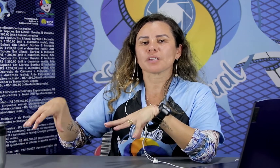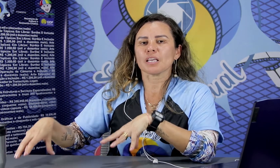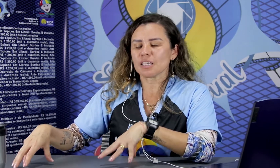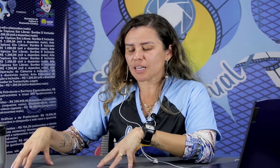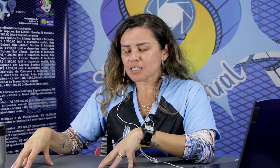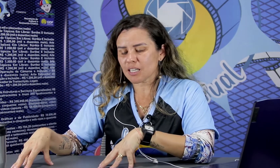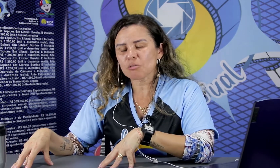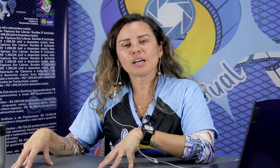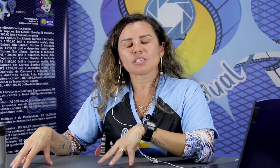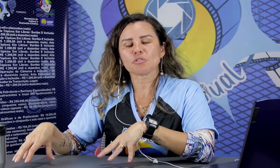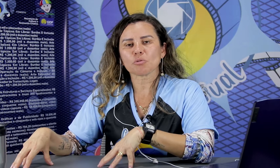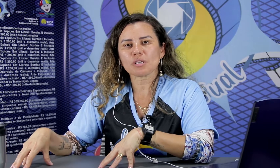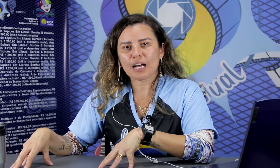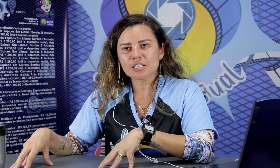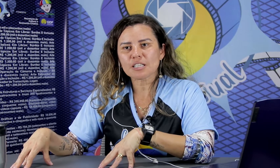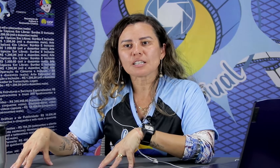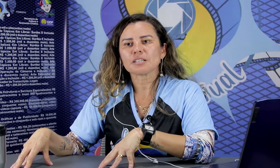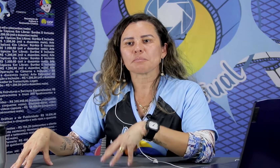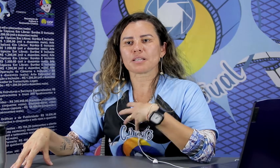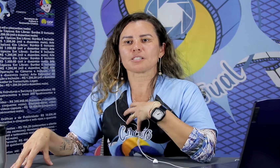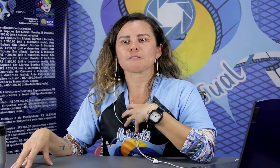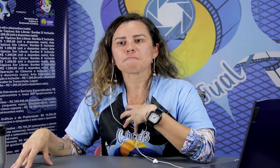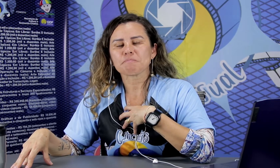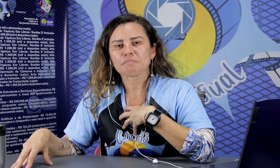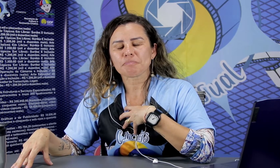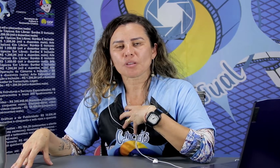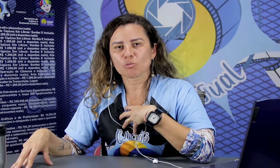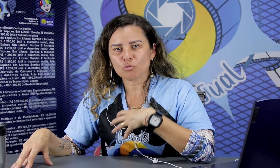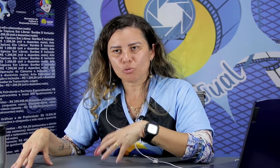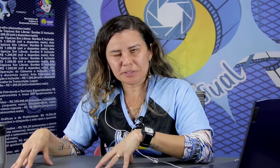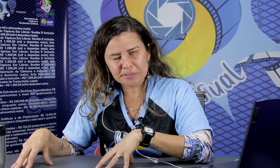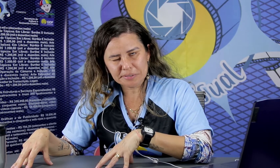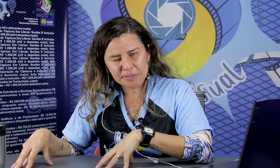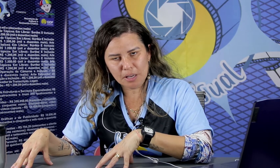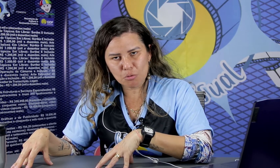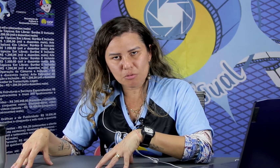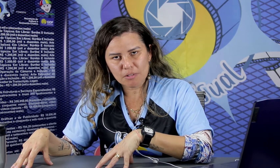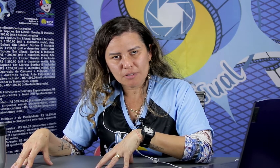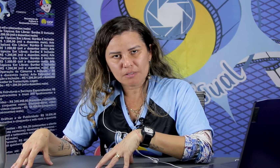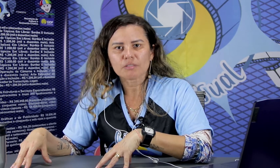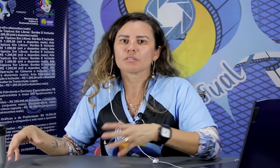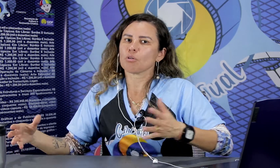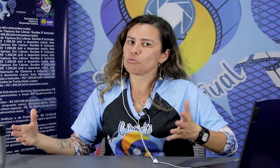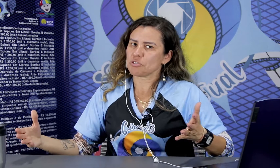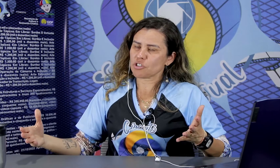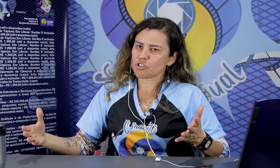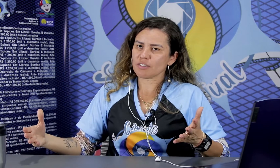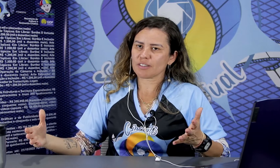e trazendo essa dificuldade para si. Um dos dois é o ouvinte. É